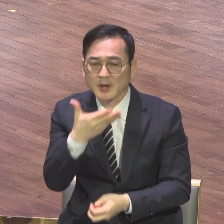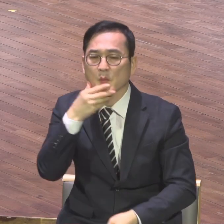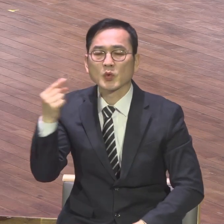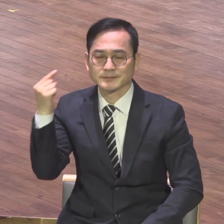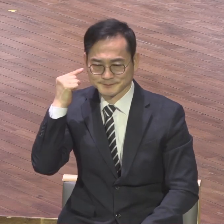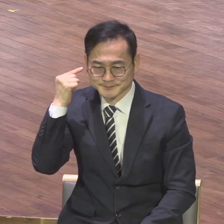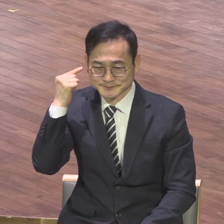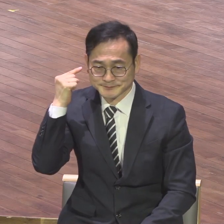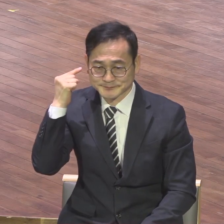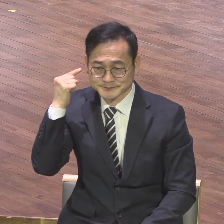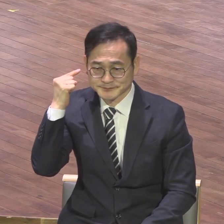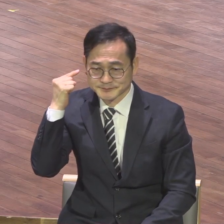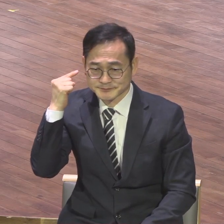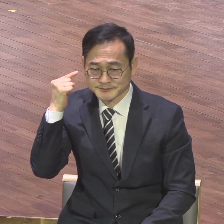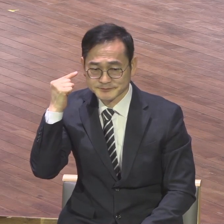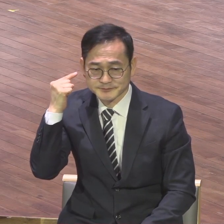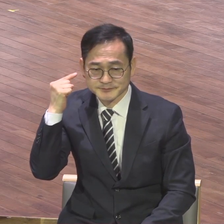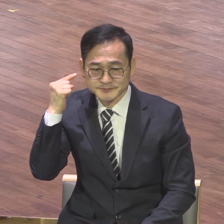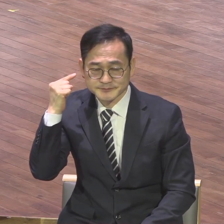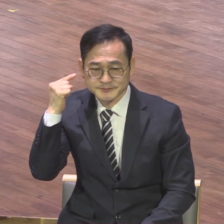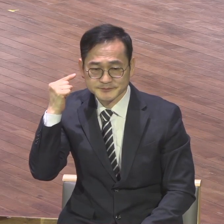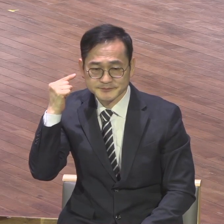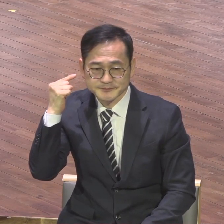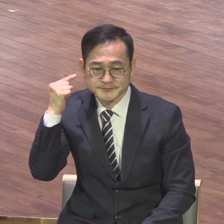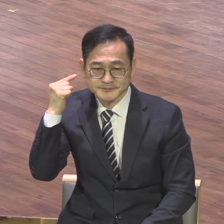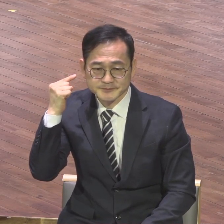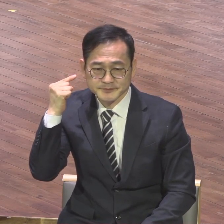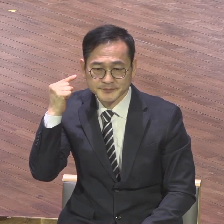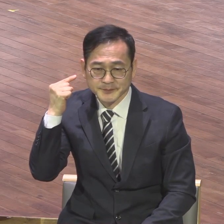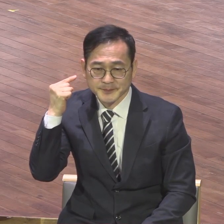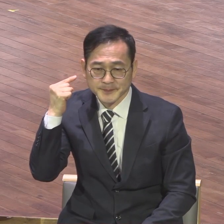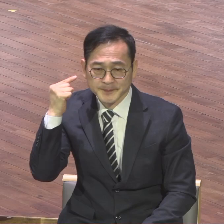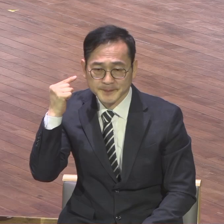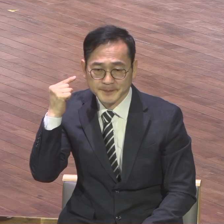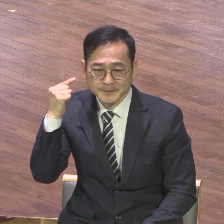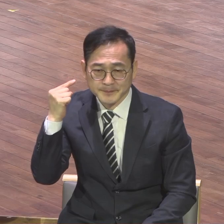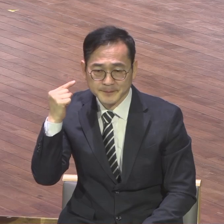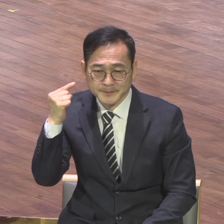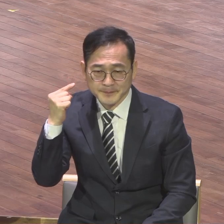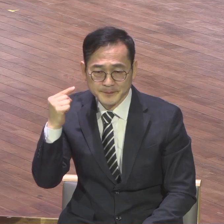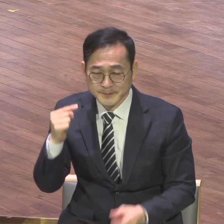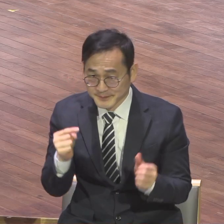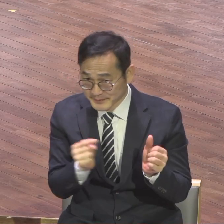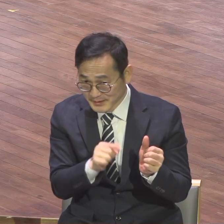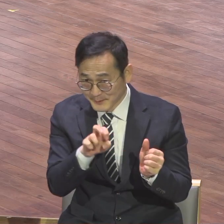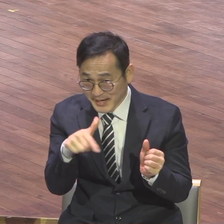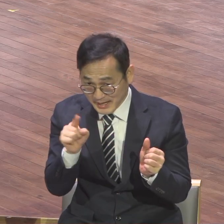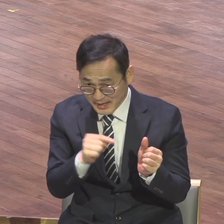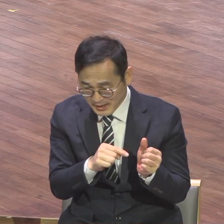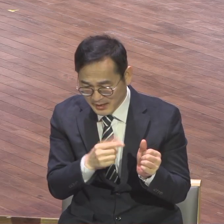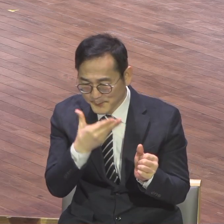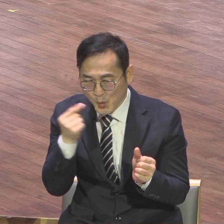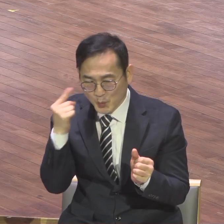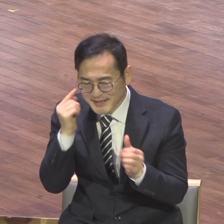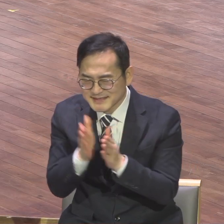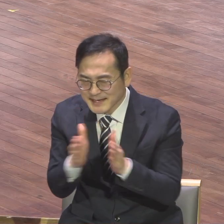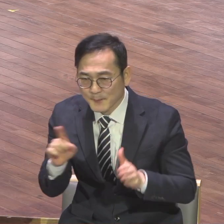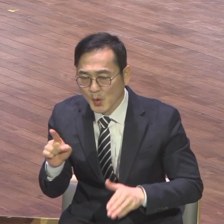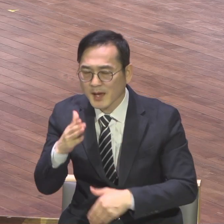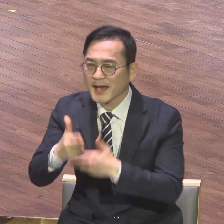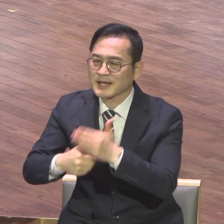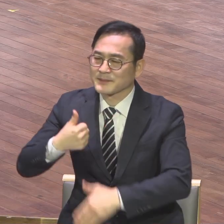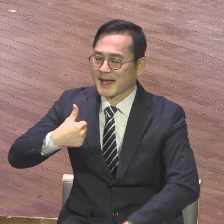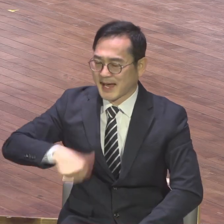복음이다. 유일한 길은 복음이란 것입니다. 마가가 밝혀 있는 복음의 시작은 바로 하나님의